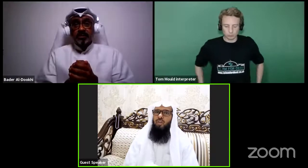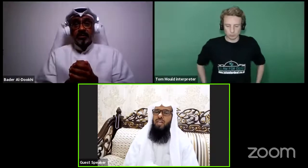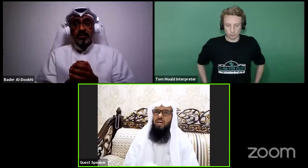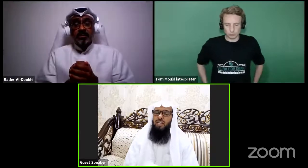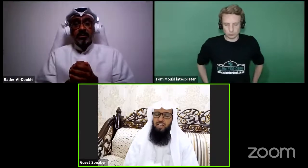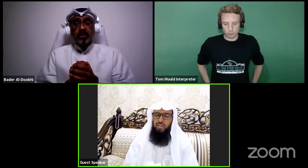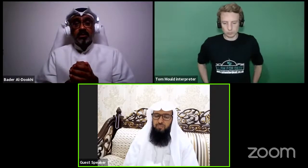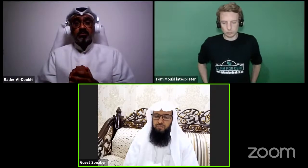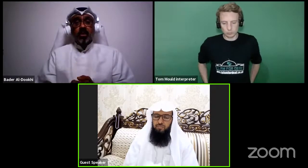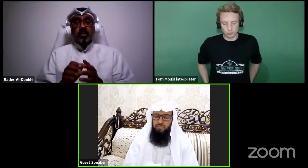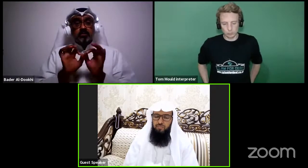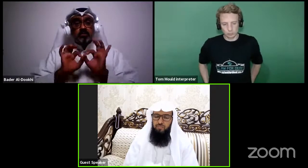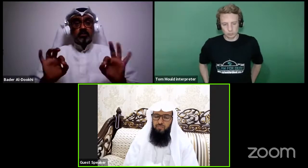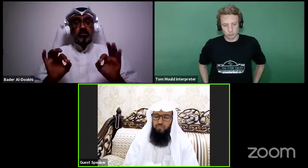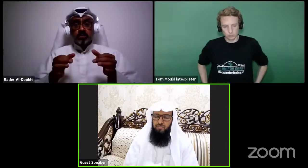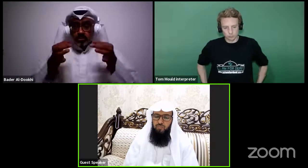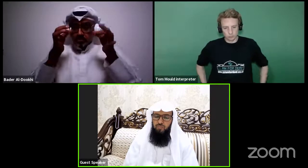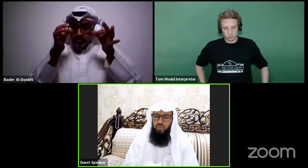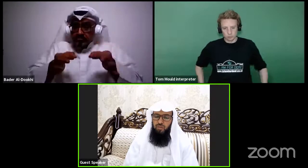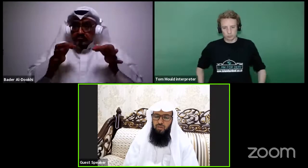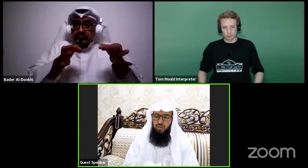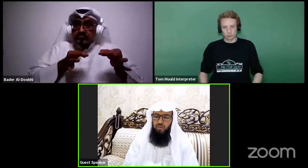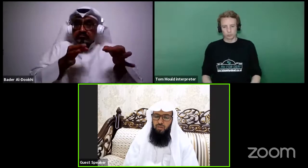ونتفيأ ظلالها،